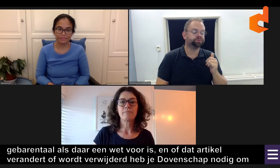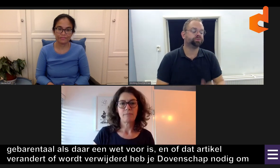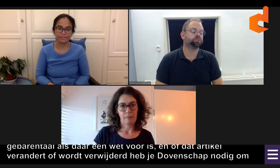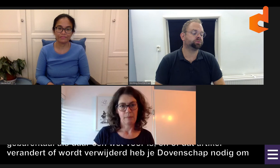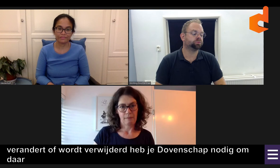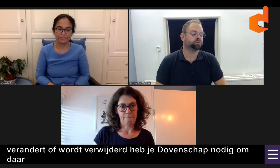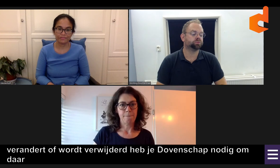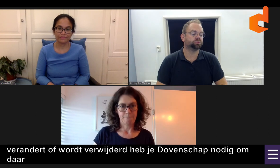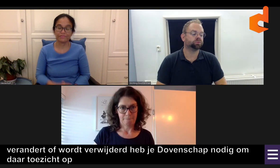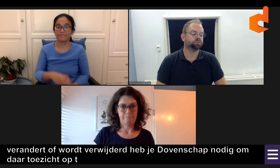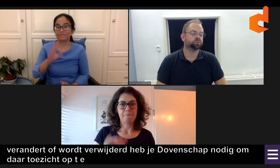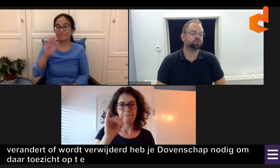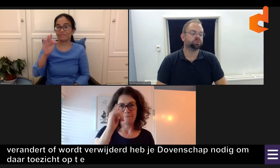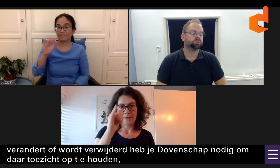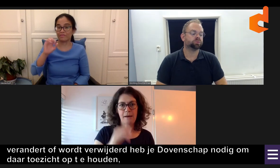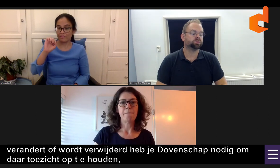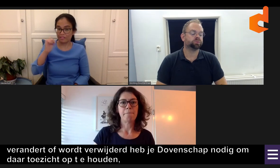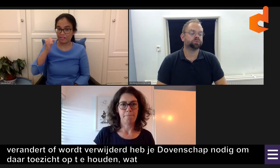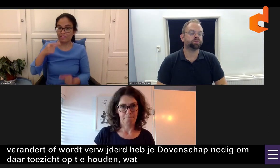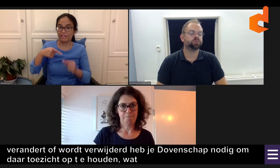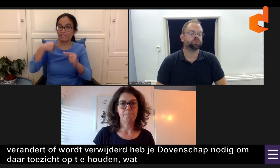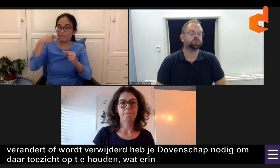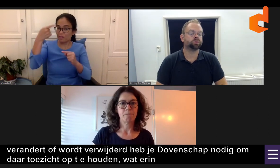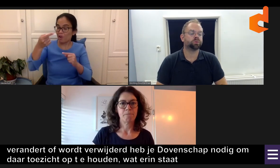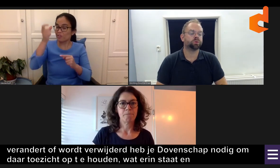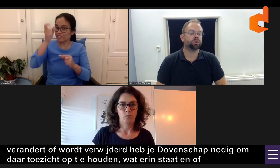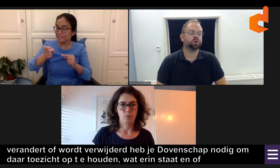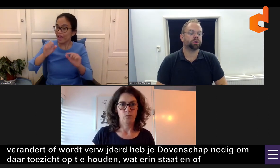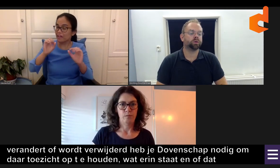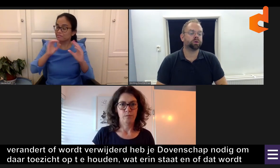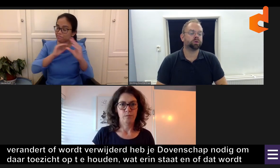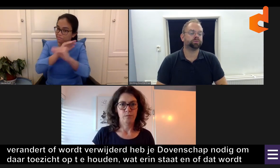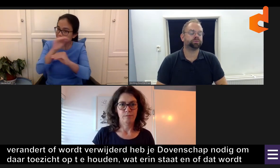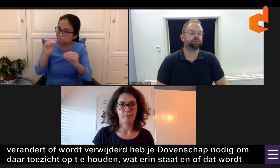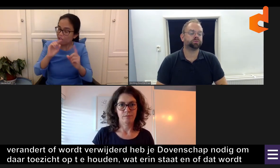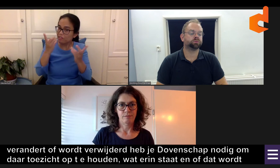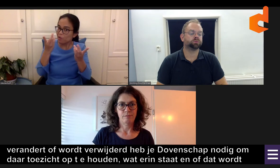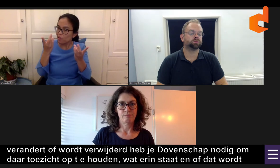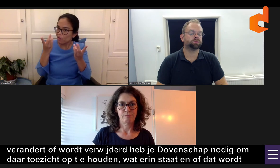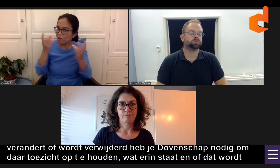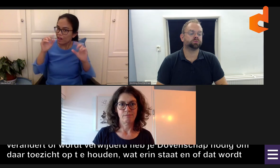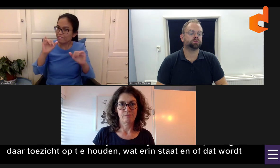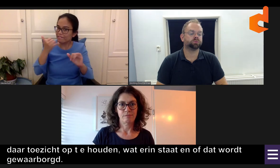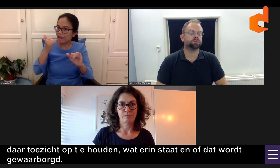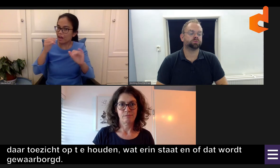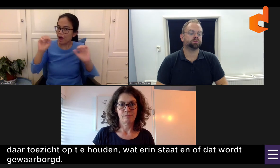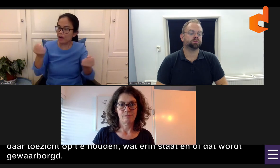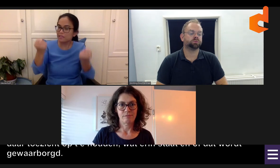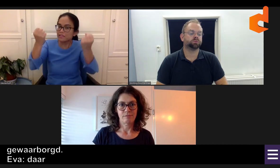van wat er allemaal in staat en of dat allemaal wordt gewaarborgd. Ja. Nou, daar kunnen we het volgende week zeker over hebben.